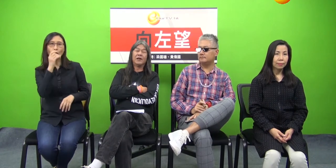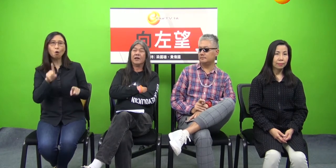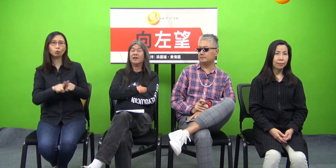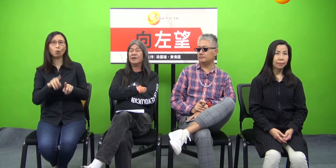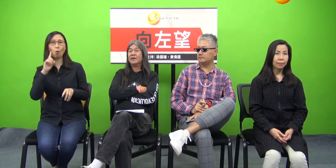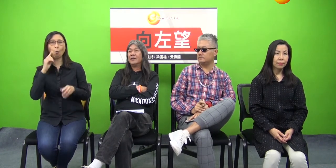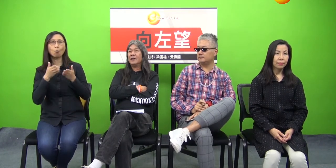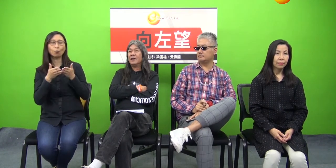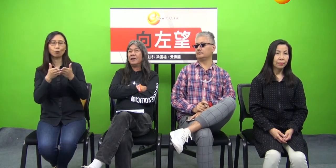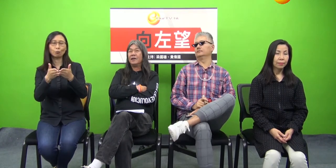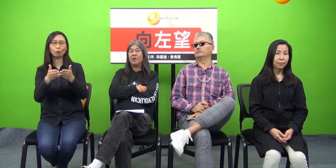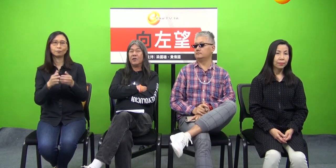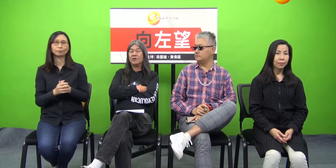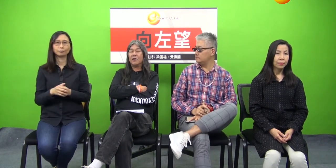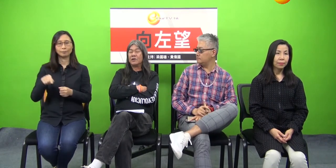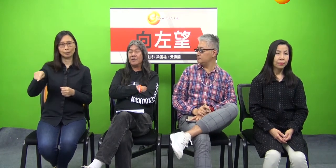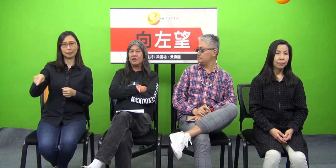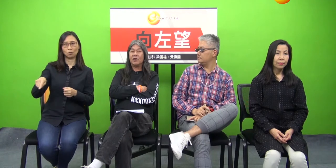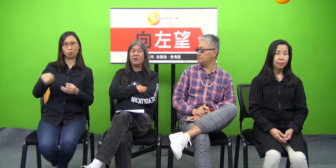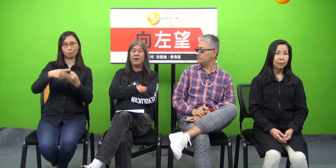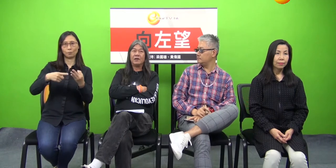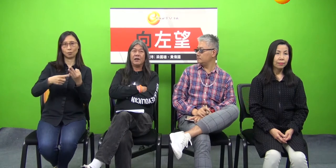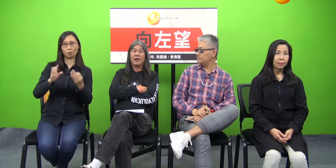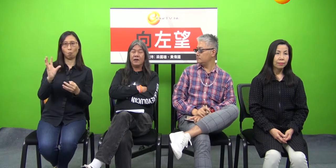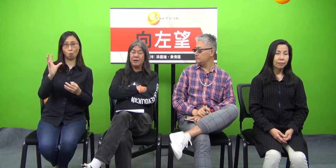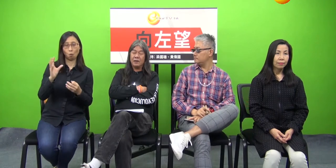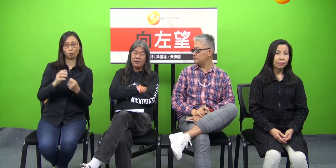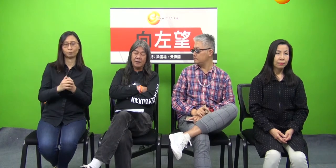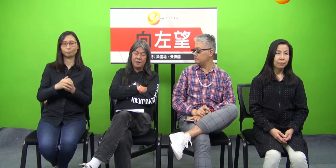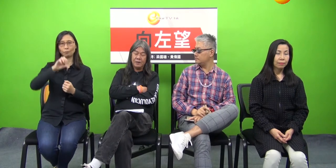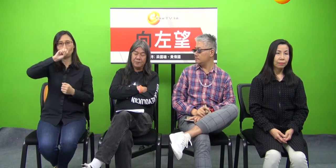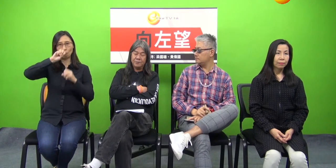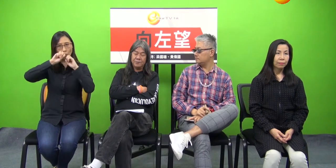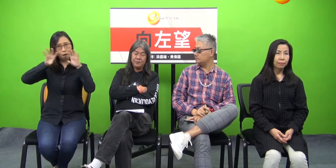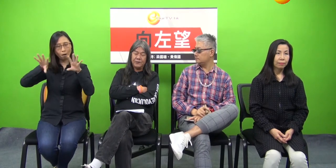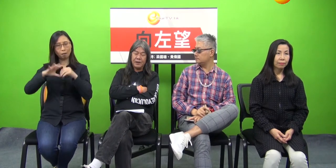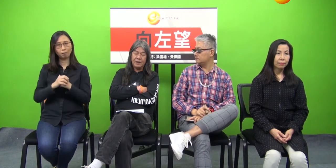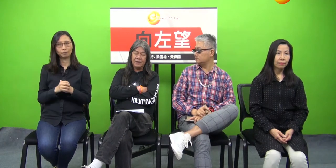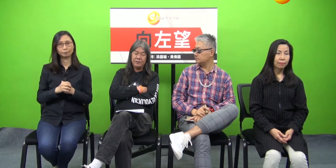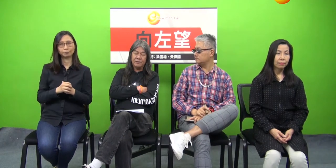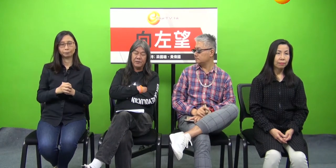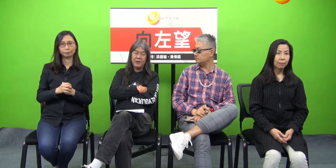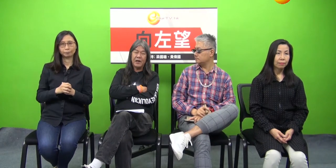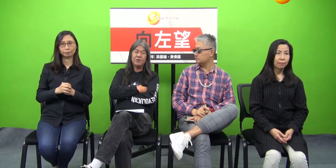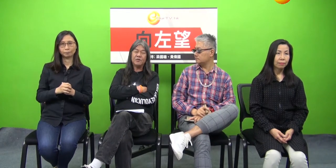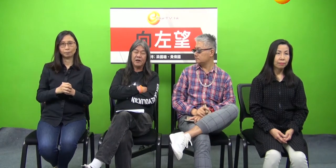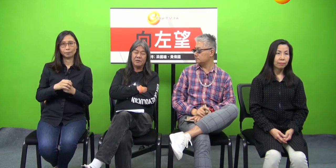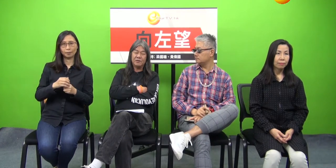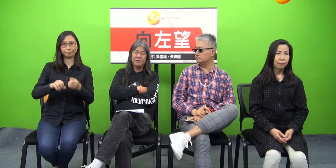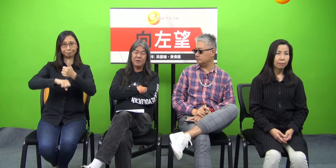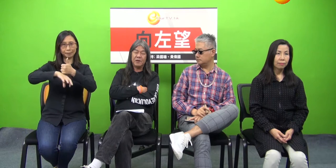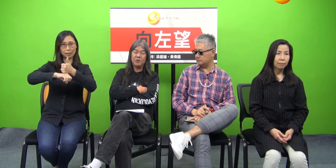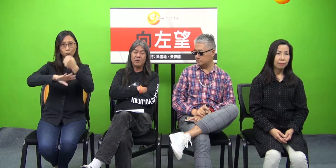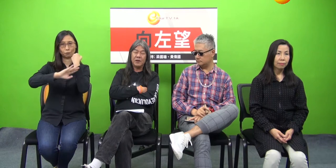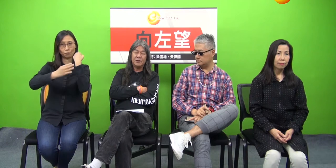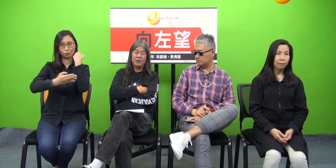因為這個王振民講的嘛，喂，你是、即是你基本法，是